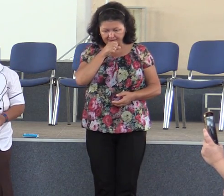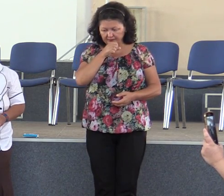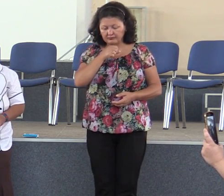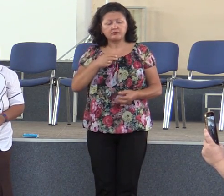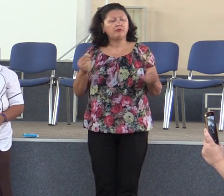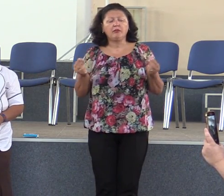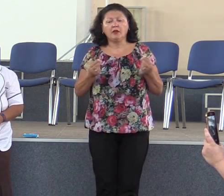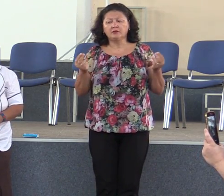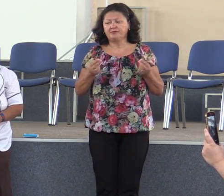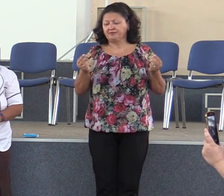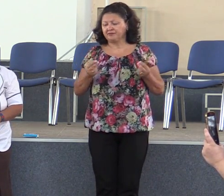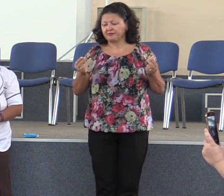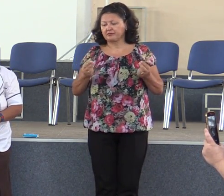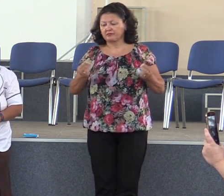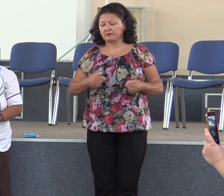De ce?